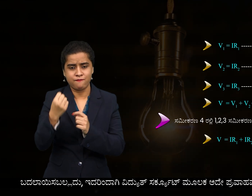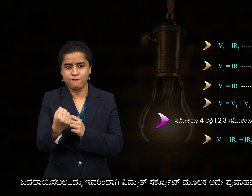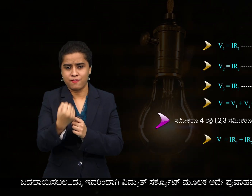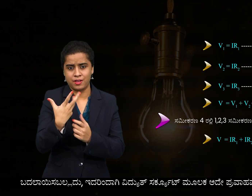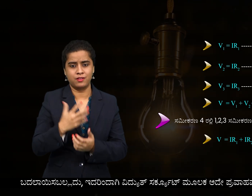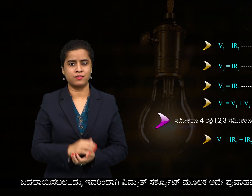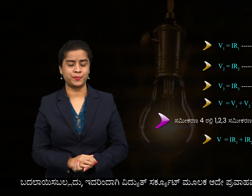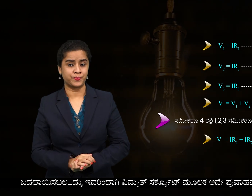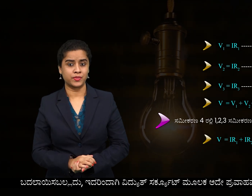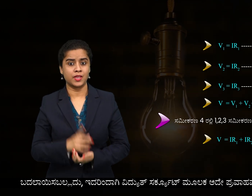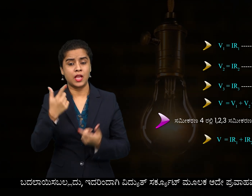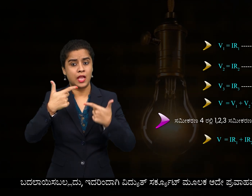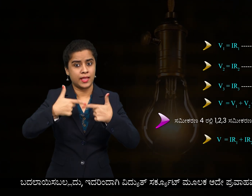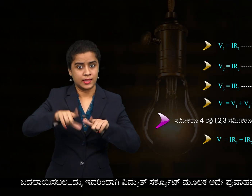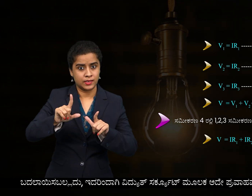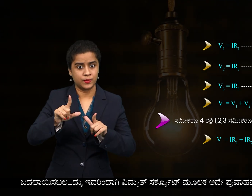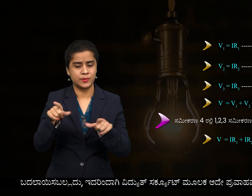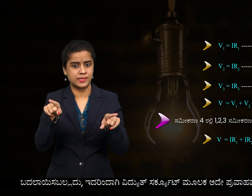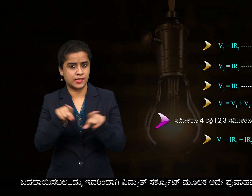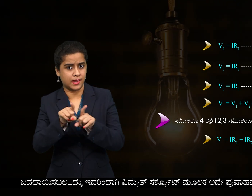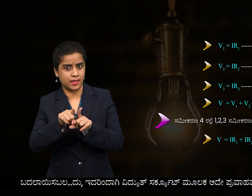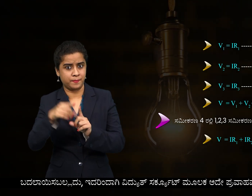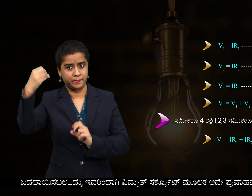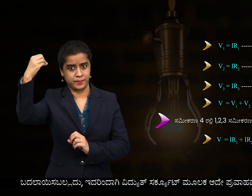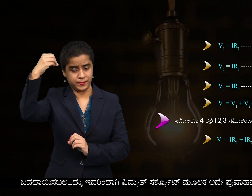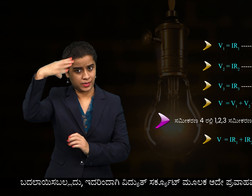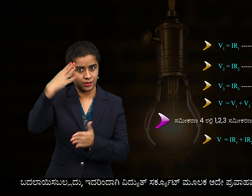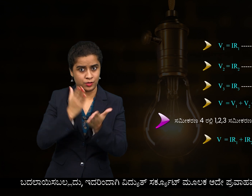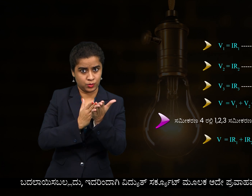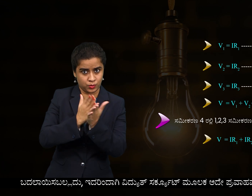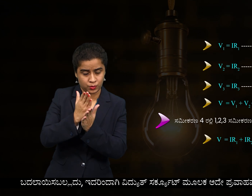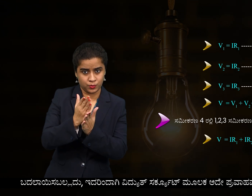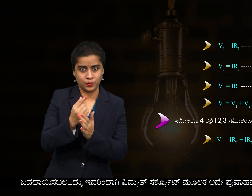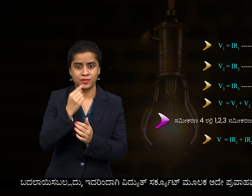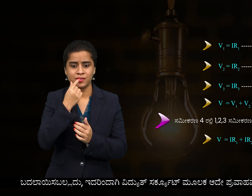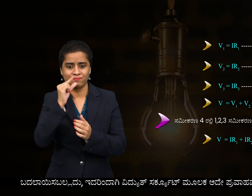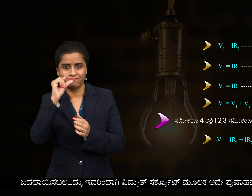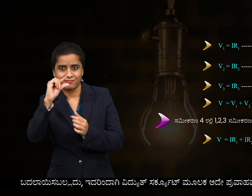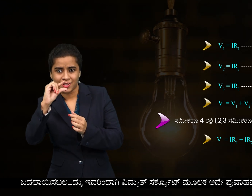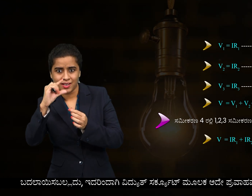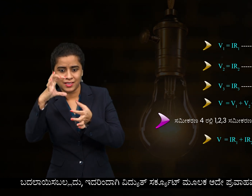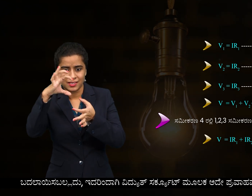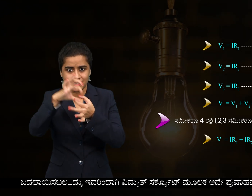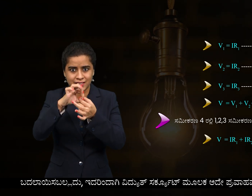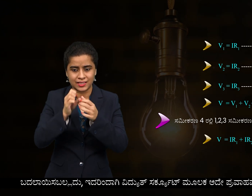ಬದಲಾಯಿಸಬಲ್ಲದು. ಇದರಿಂದಾಗಿ ವಿದ್ಯುತ್ ಸರ್ಕ್ಯೂಟ್ ಮೂಲಕ ಅದೇ ಪ್ರವಾಹವನ್ನು ಅನುಮತಿಸುತ್ತದೆ.